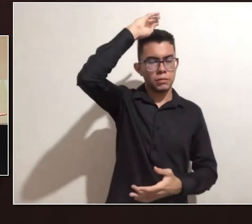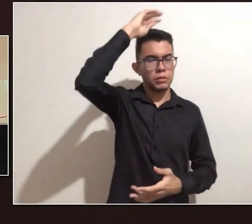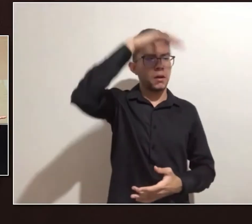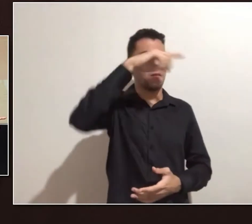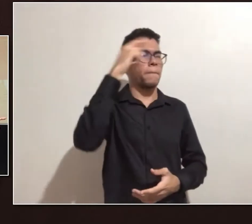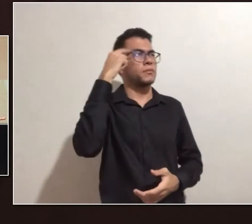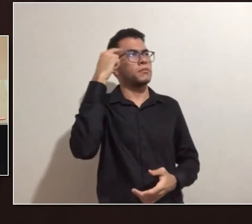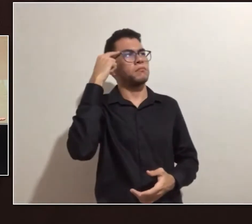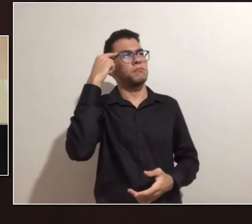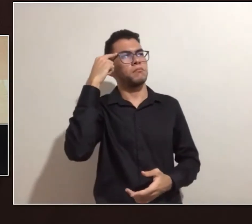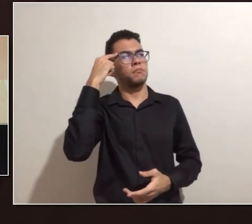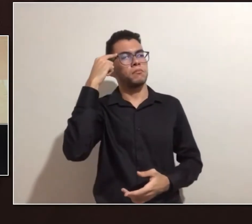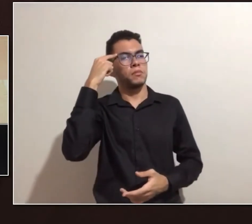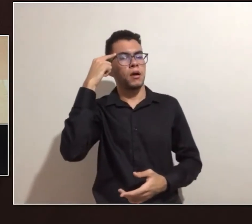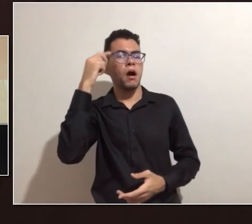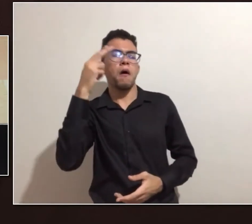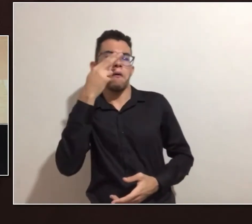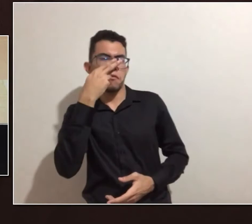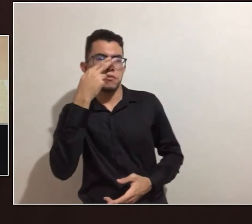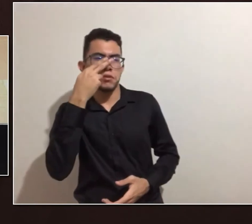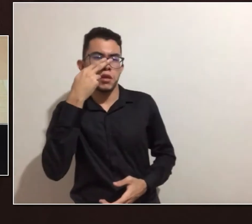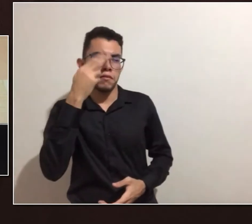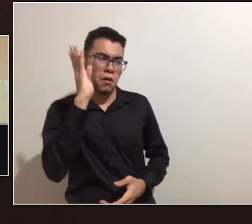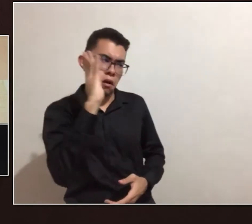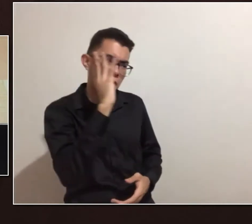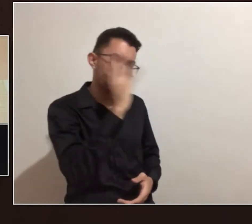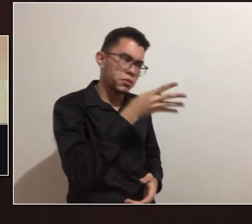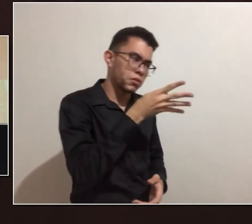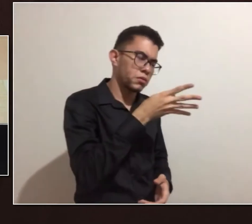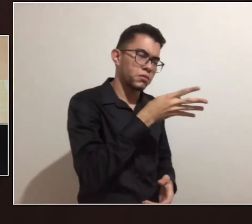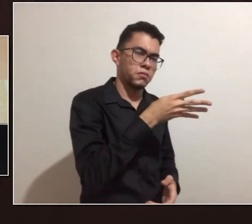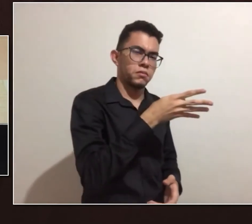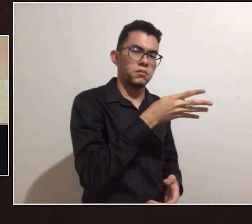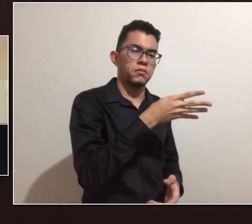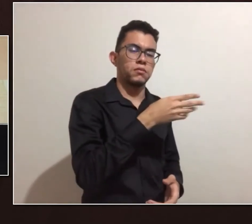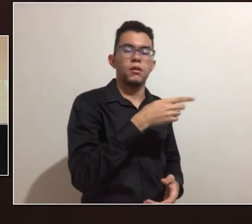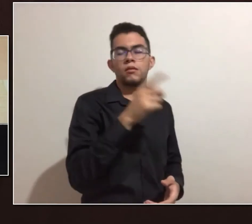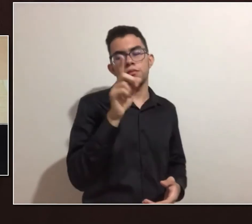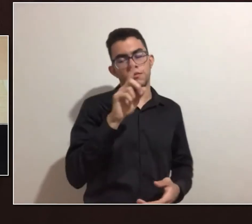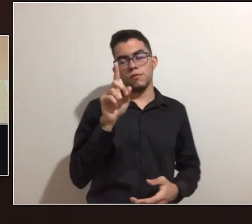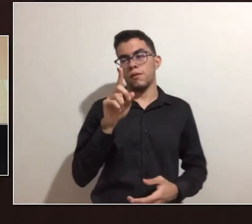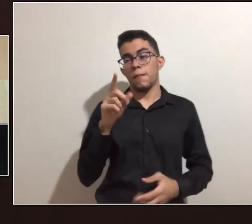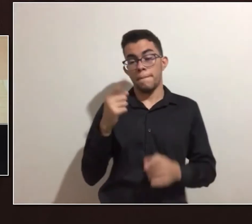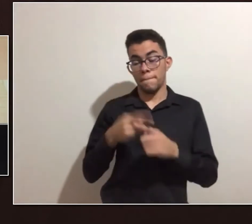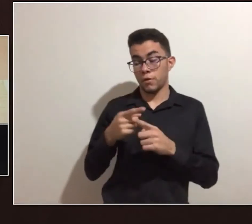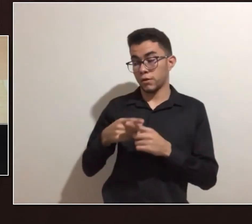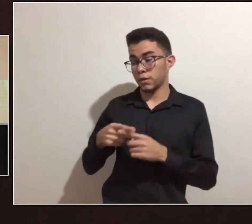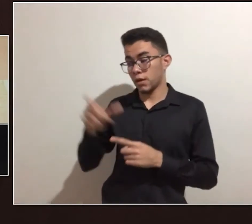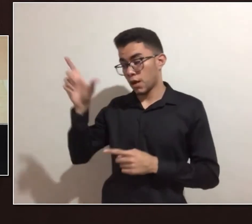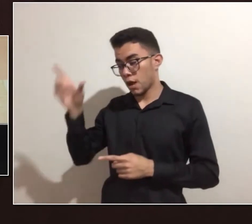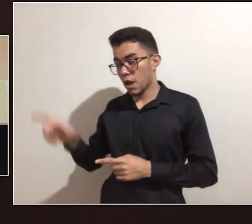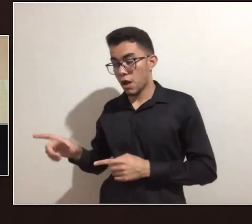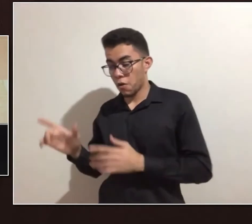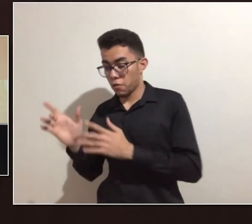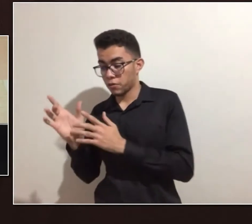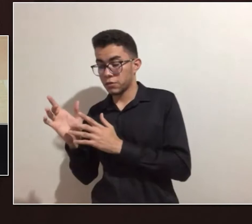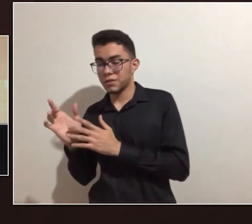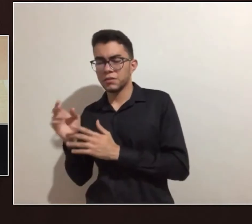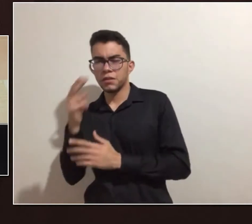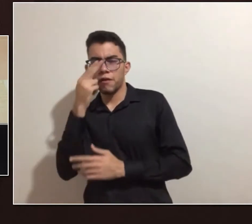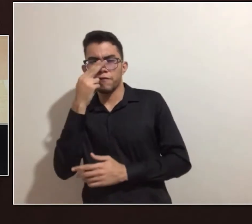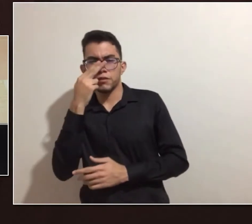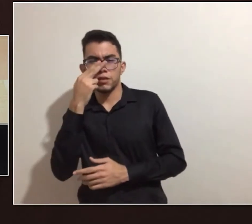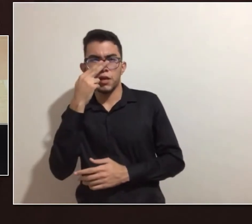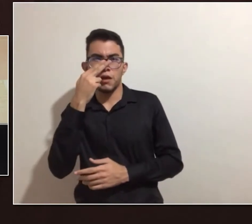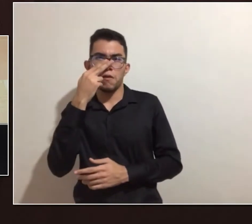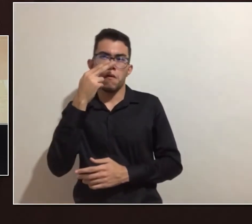religiões. Porque a fé não é uma religião. Os cristãos eram chamados de ateus, sabia? Naquele tempo os cristãos eram